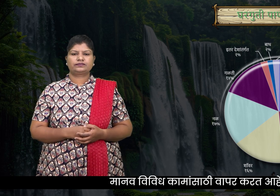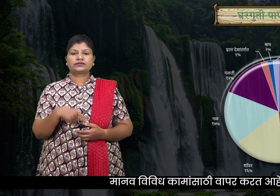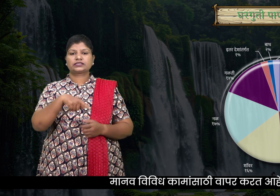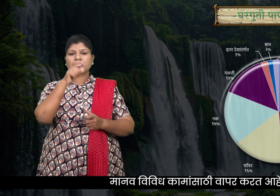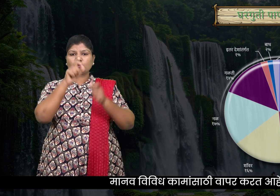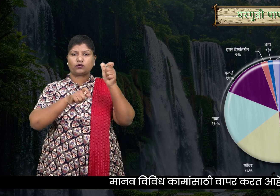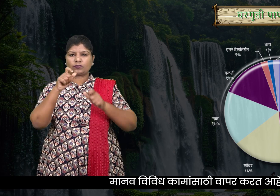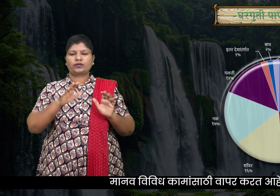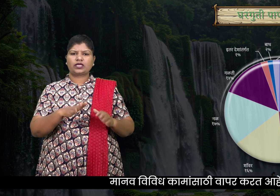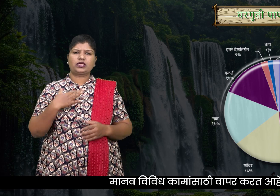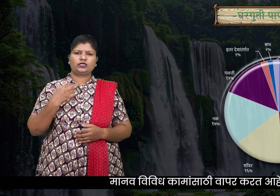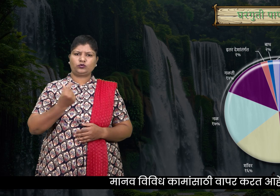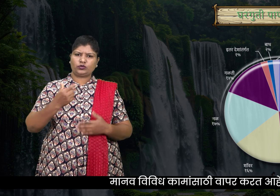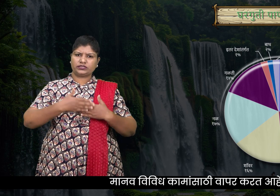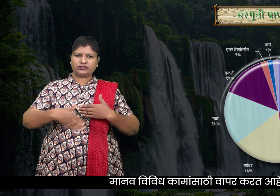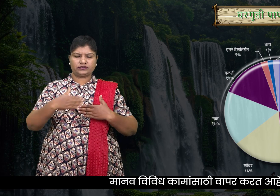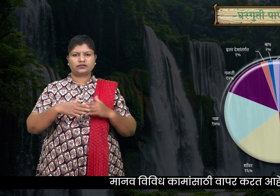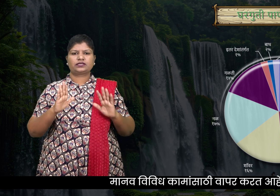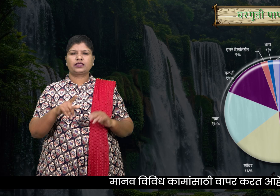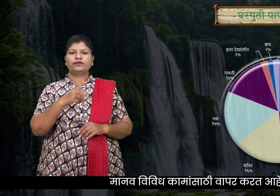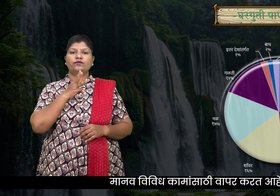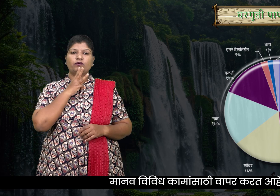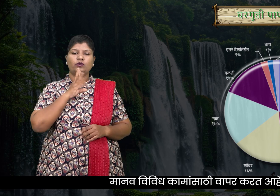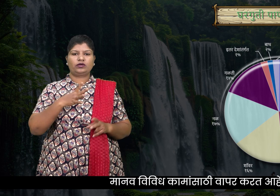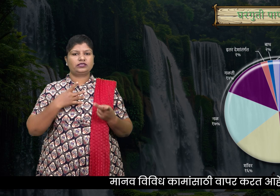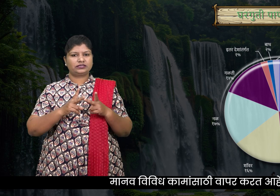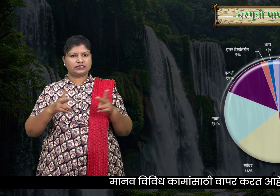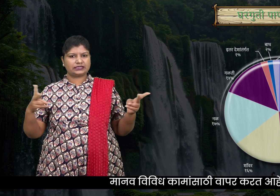मानव विविध कामांसाठी वापर करत आहे.